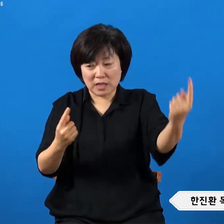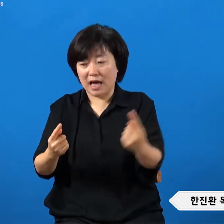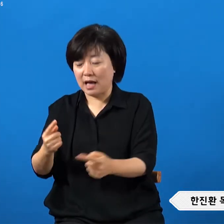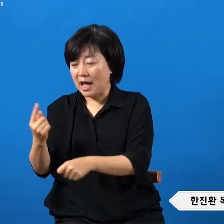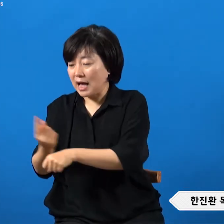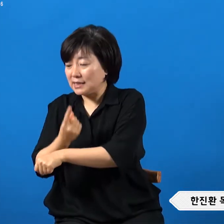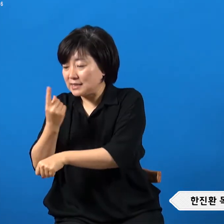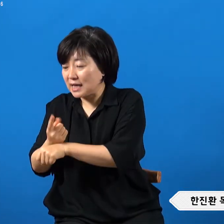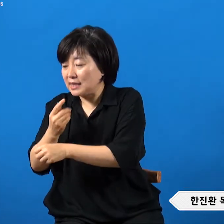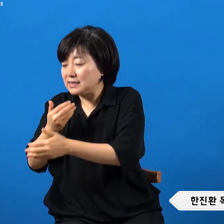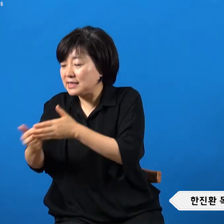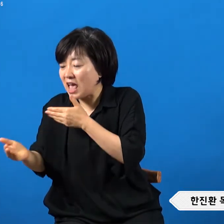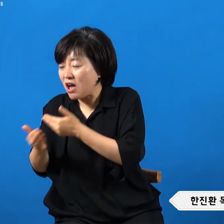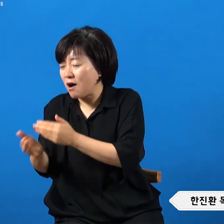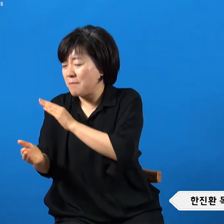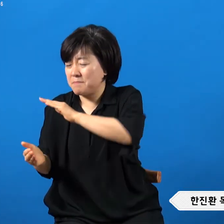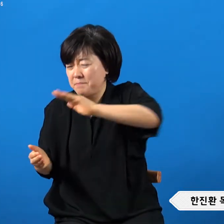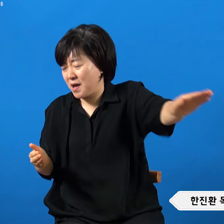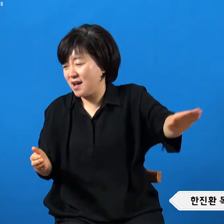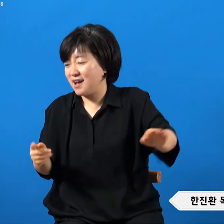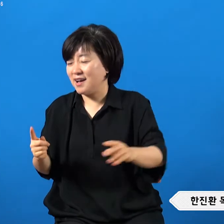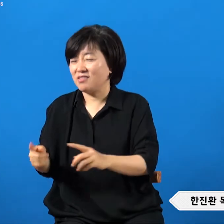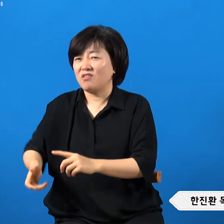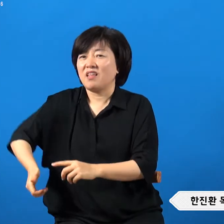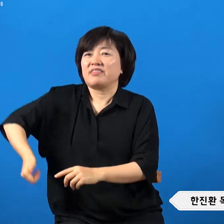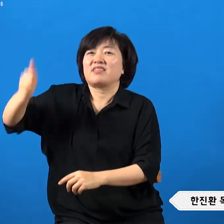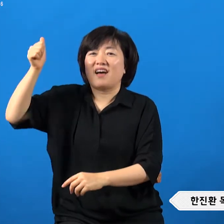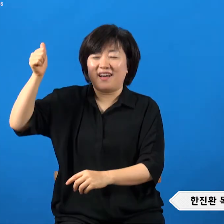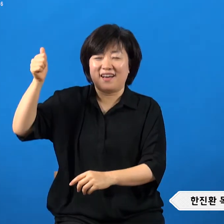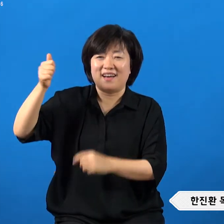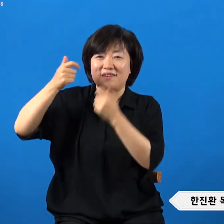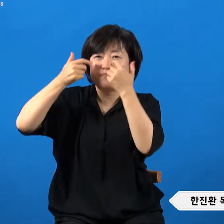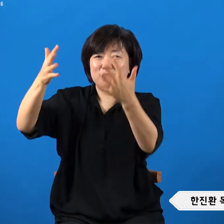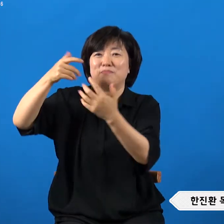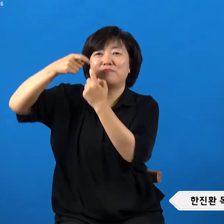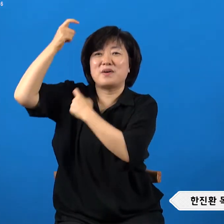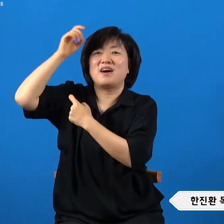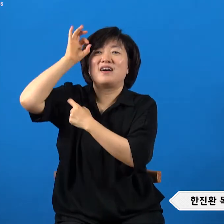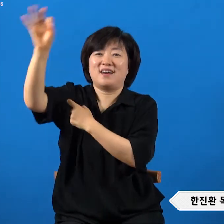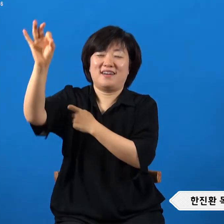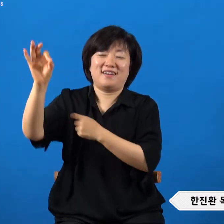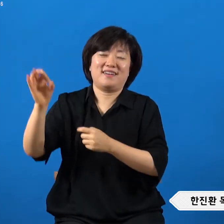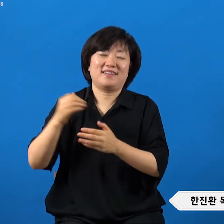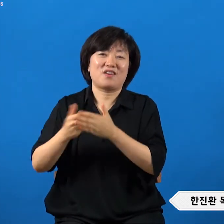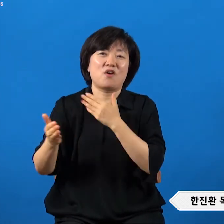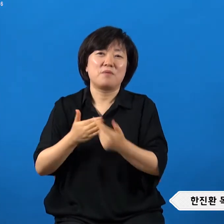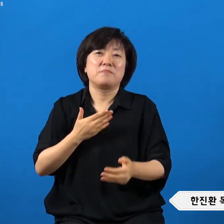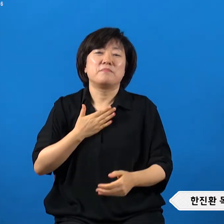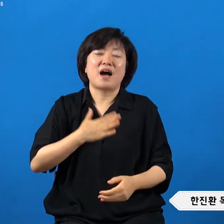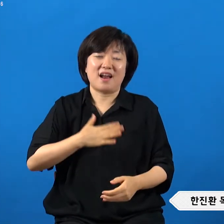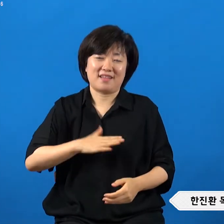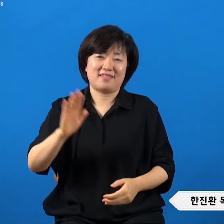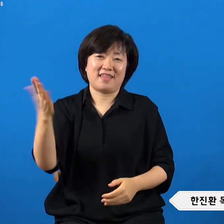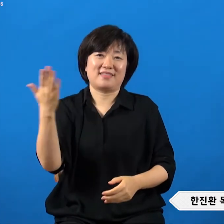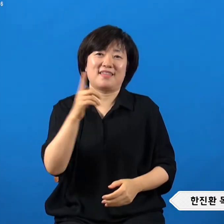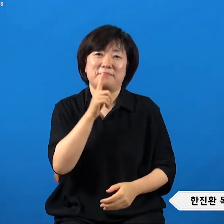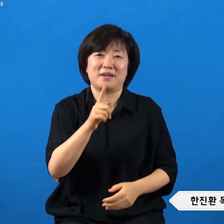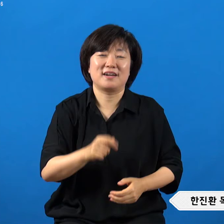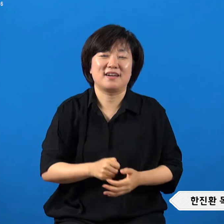그날 그 1시간의 체험으로 천국에 대해서 내가 훨씬 더 분명하게 알게 되었다. 체험을